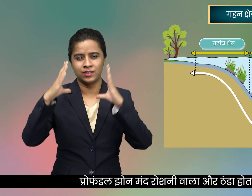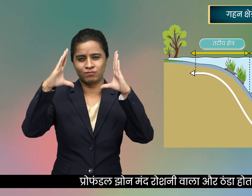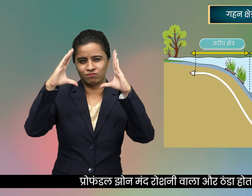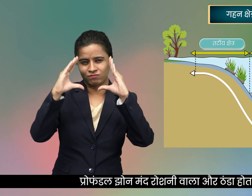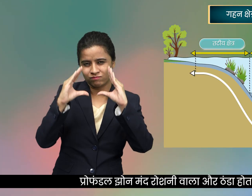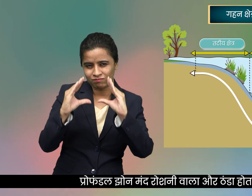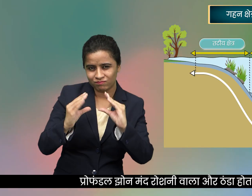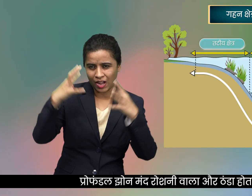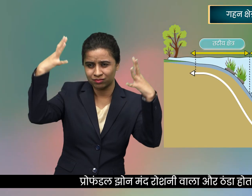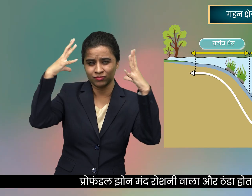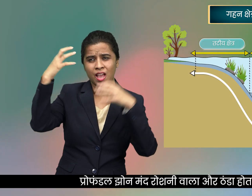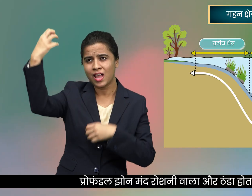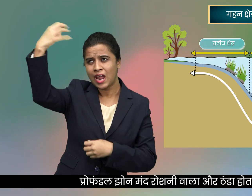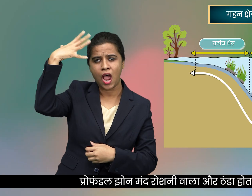और ठंडा होता है।